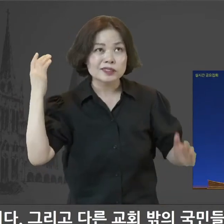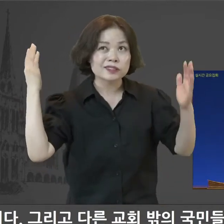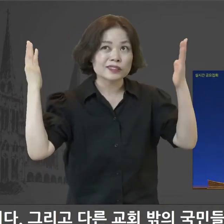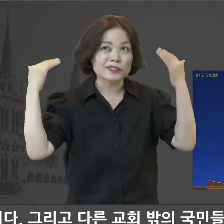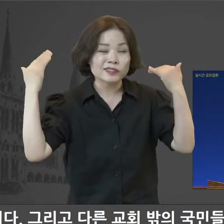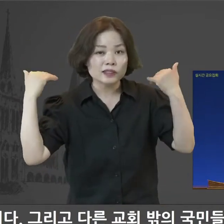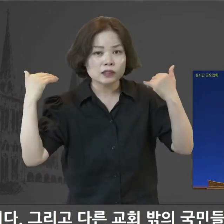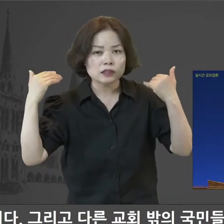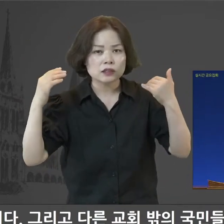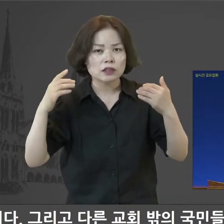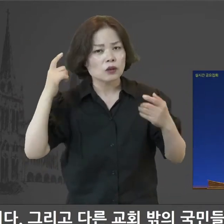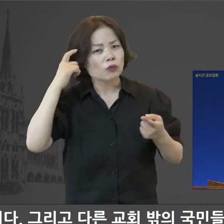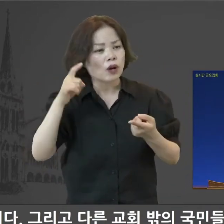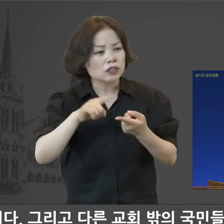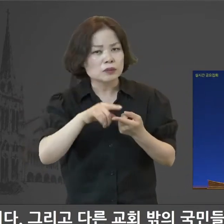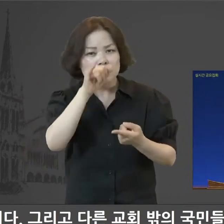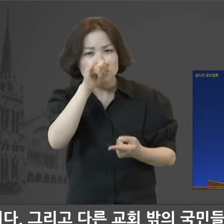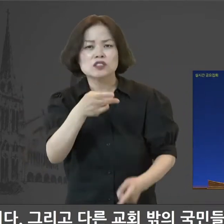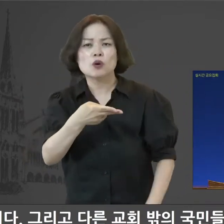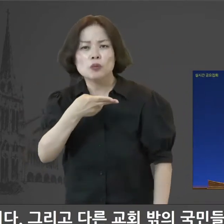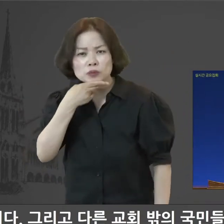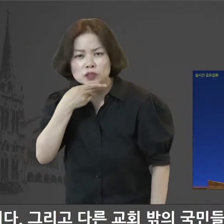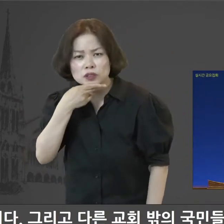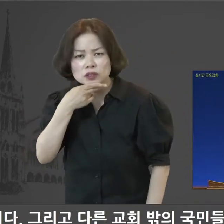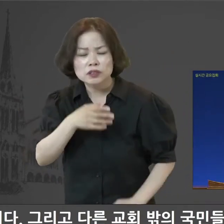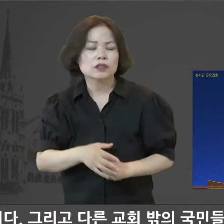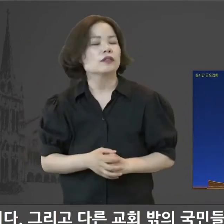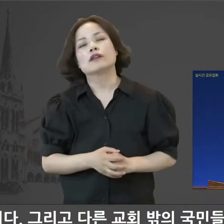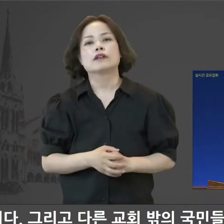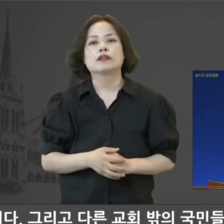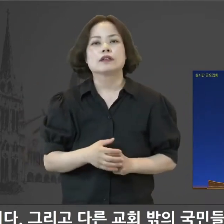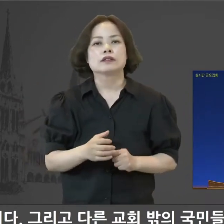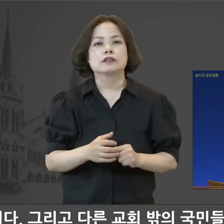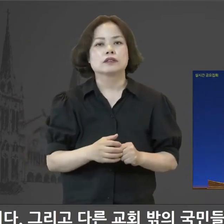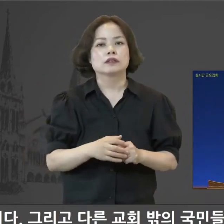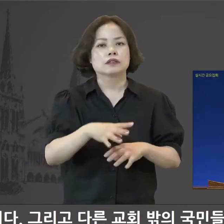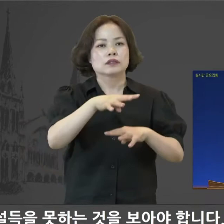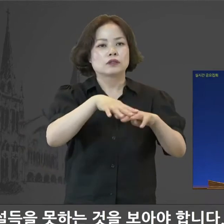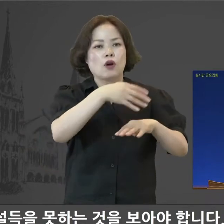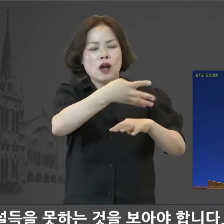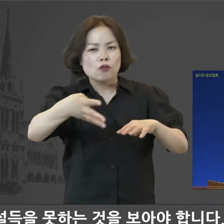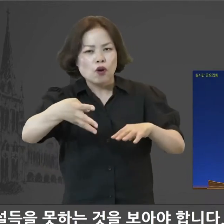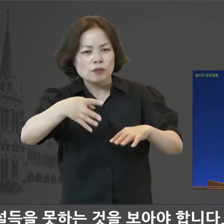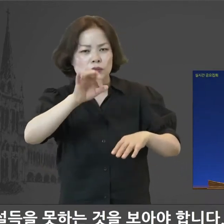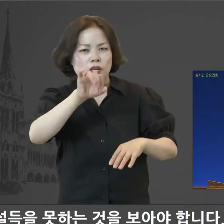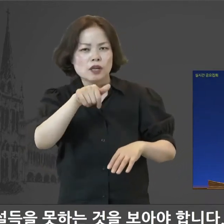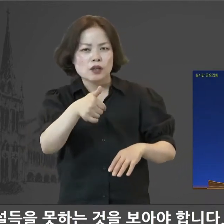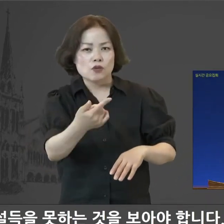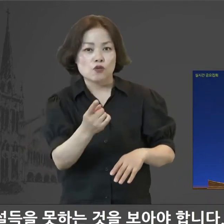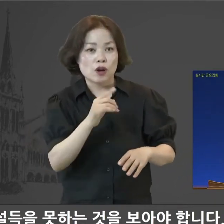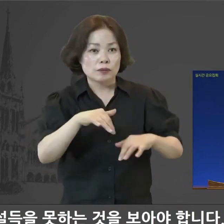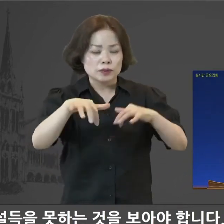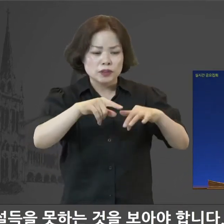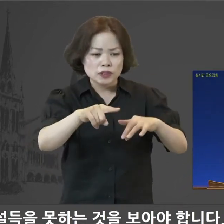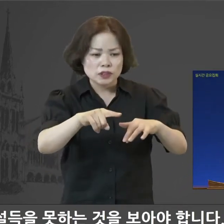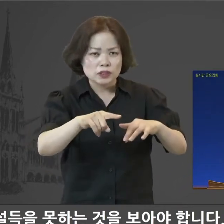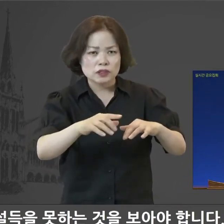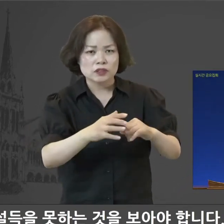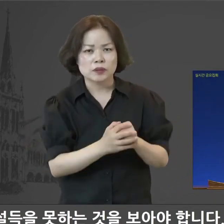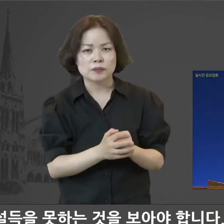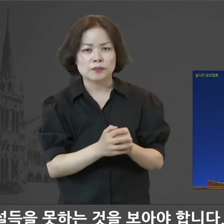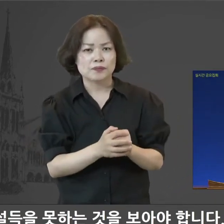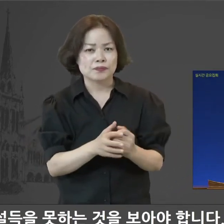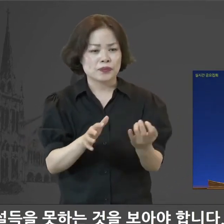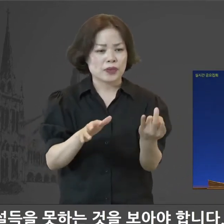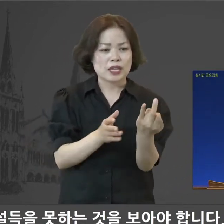듣는지 관심이 없는지. 그래서 제가 한동안 그 광화문 현상에 대해서도 강력하게 비판했던 게 뭡니까? 섬이 되면 안 돼요.